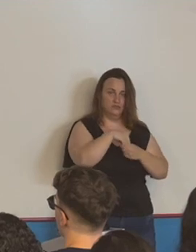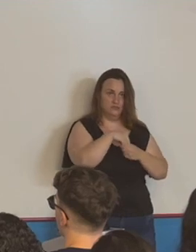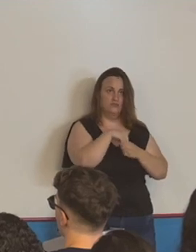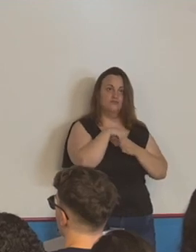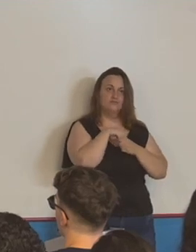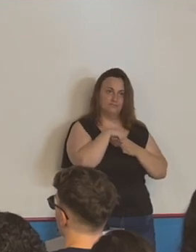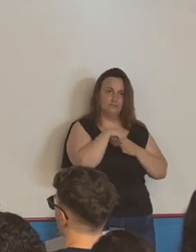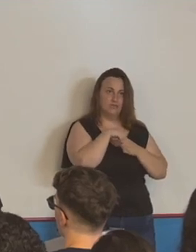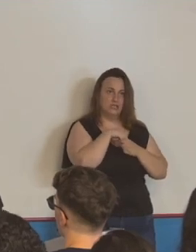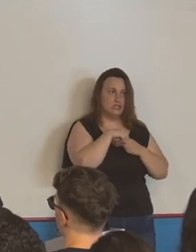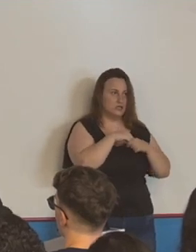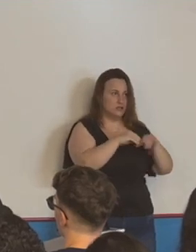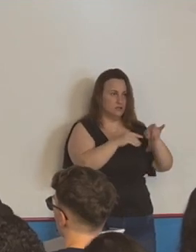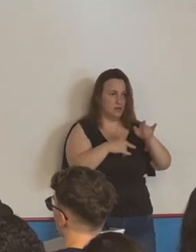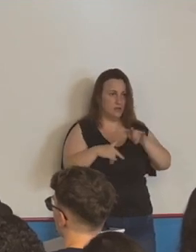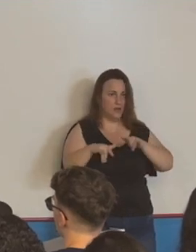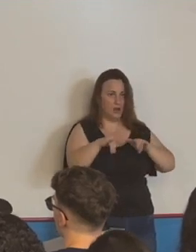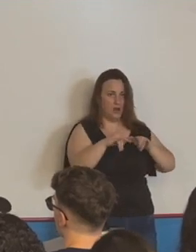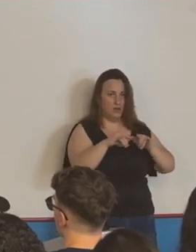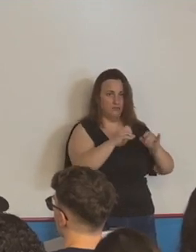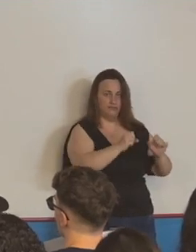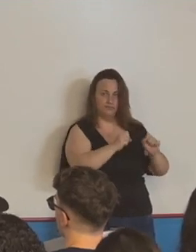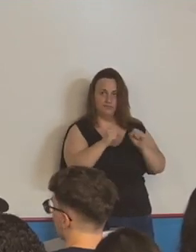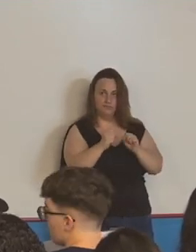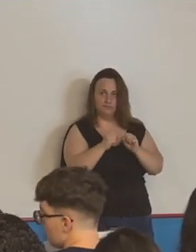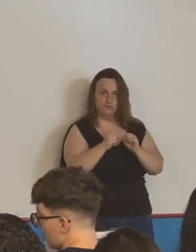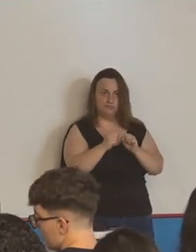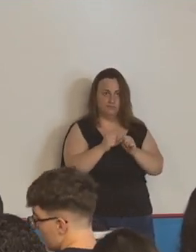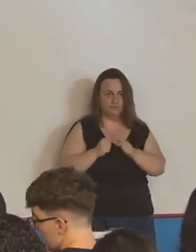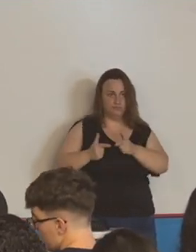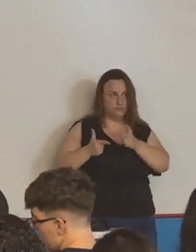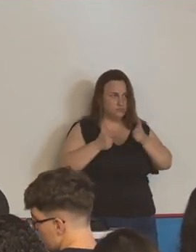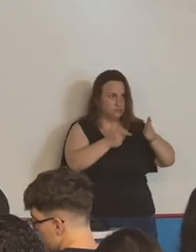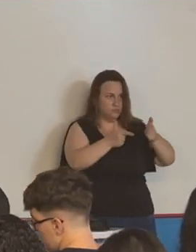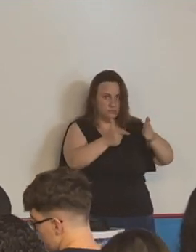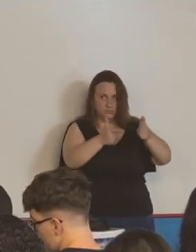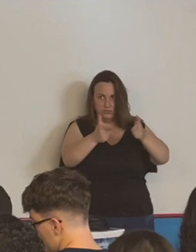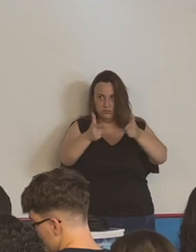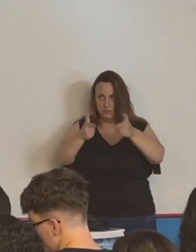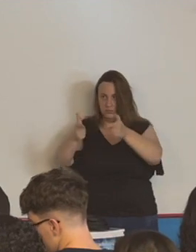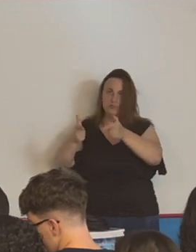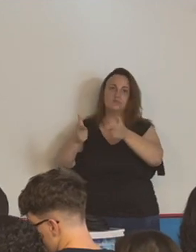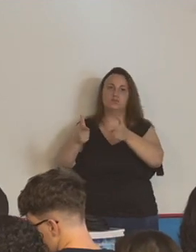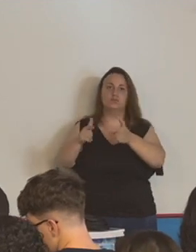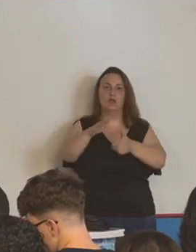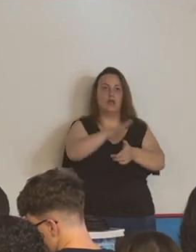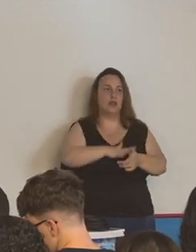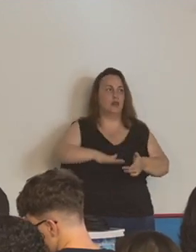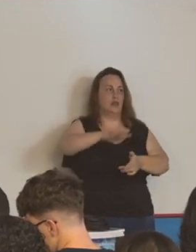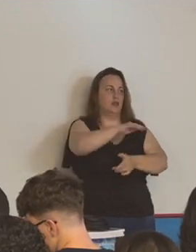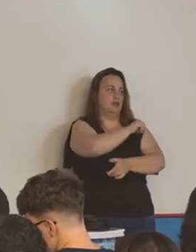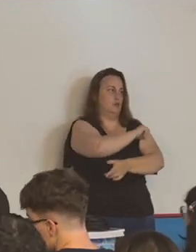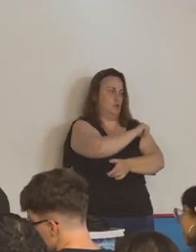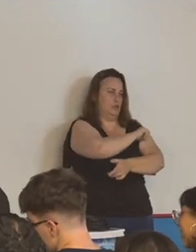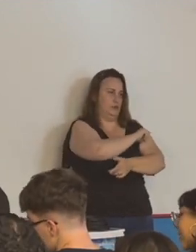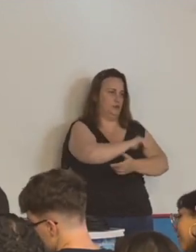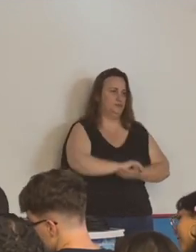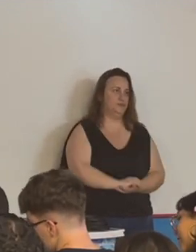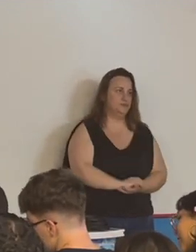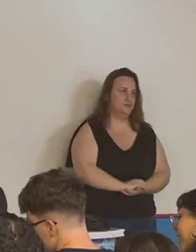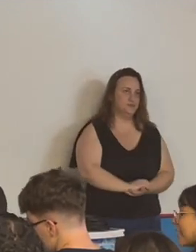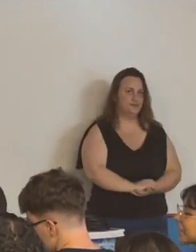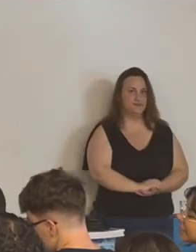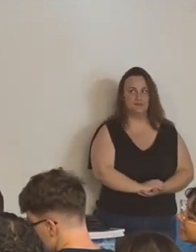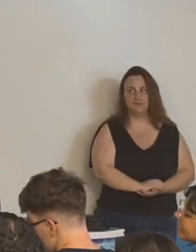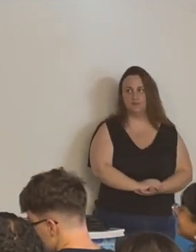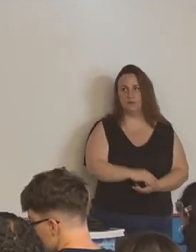para dominar, através de força, né, de imposição armada, áreas lá na cidade. Entendeu? Então,